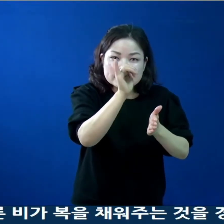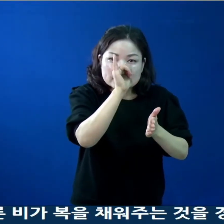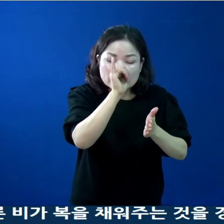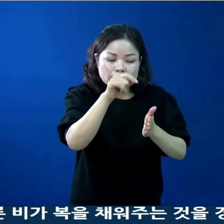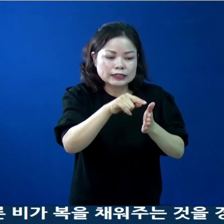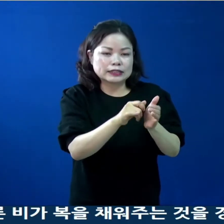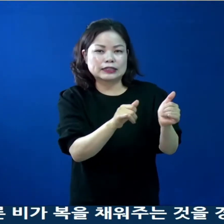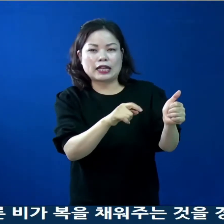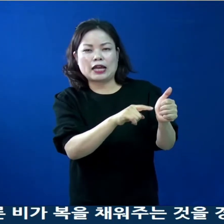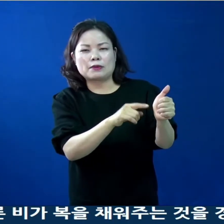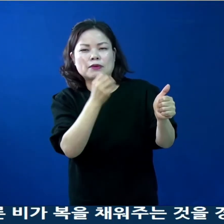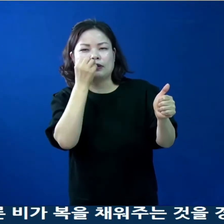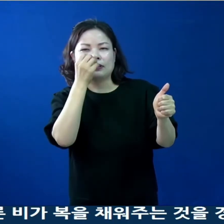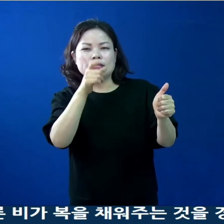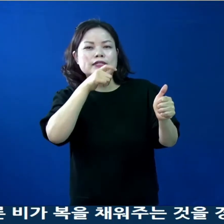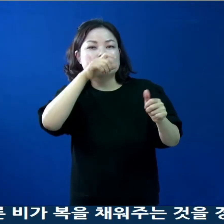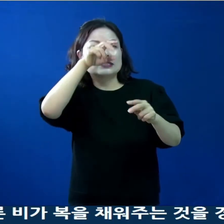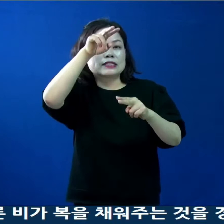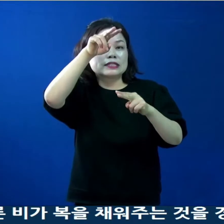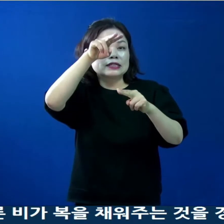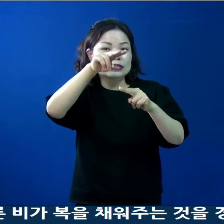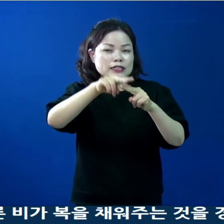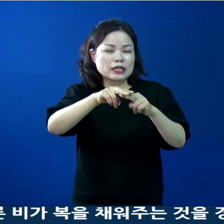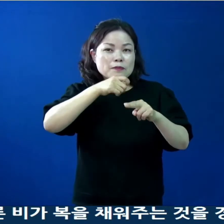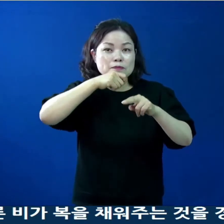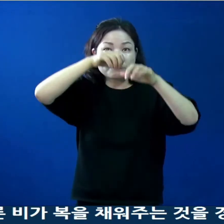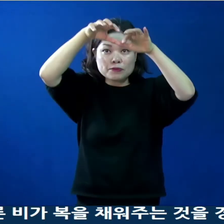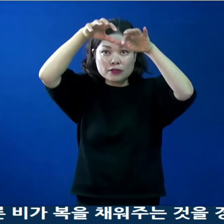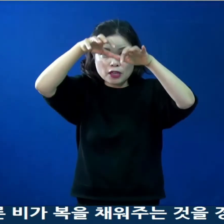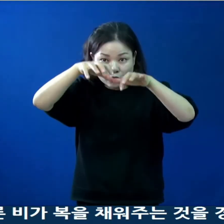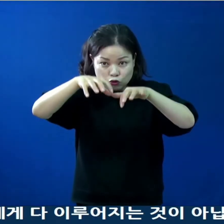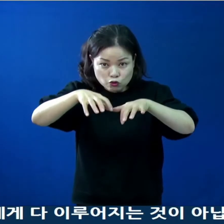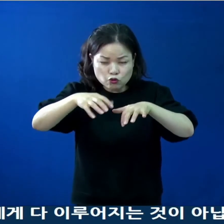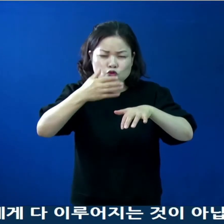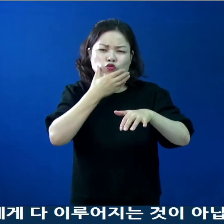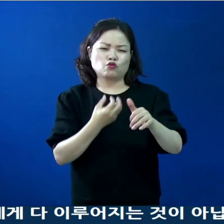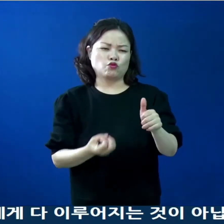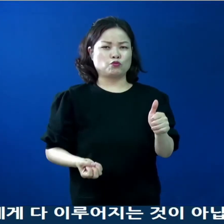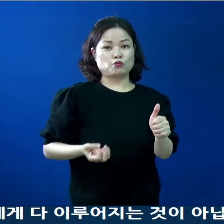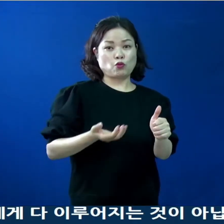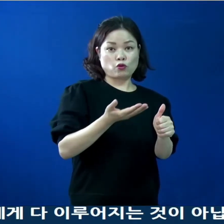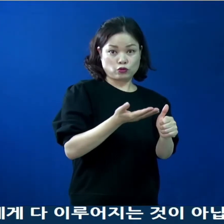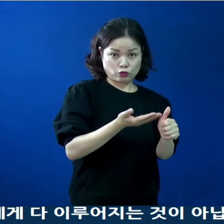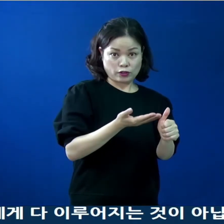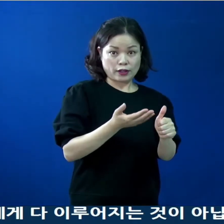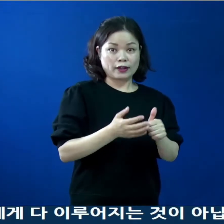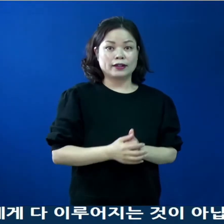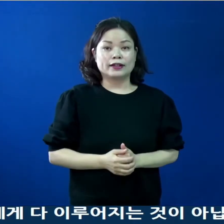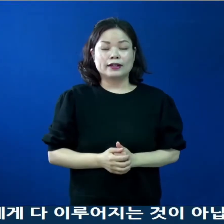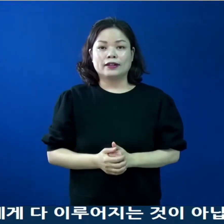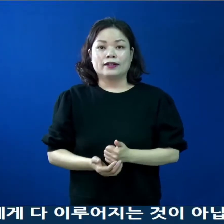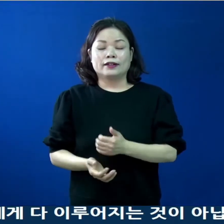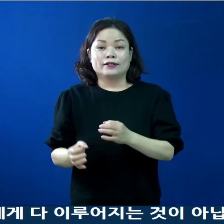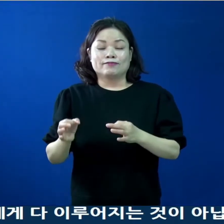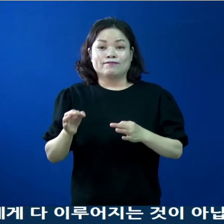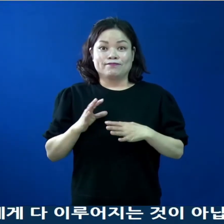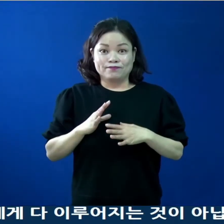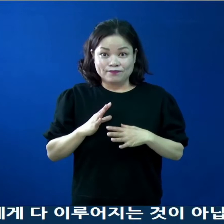사람에게 샘과 비의 축복이 주어진다라고 하고 있습니다. 여러분,